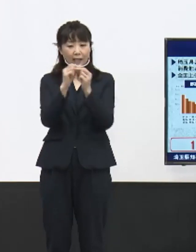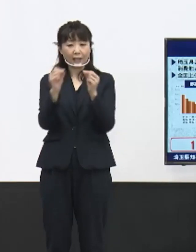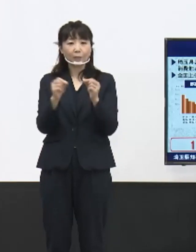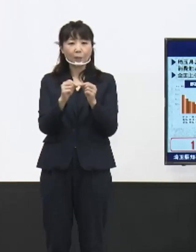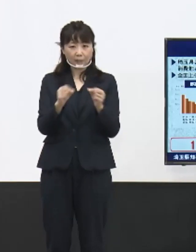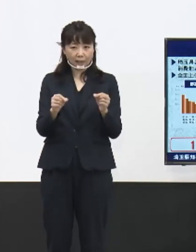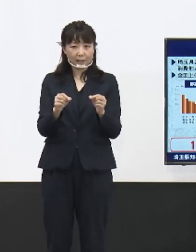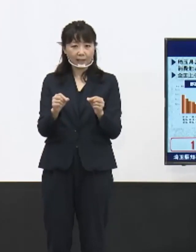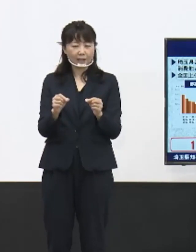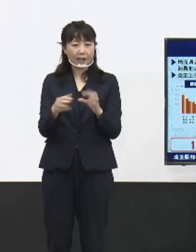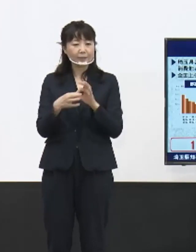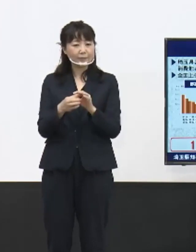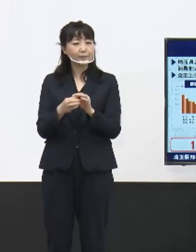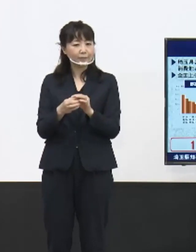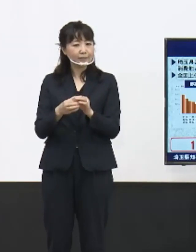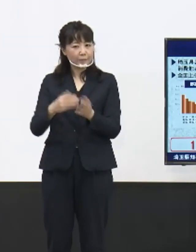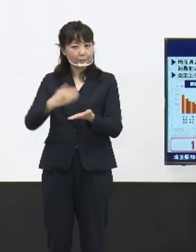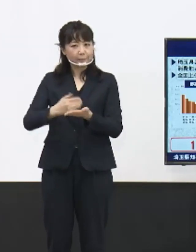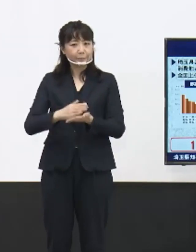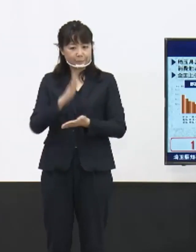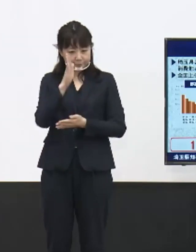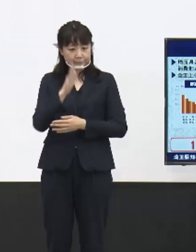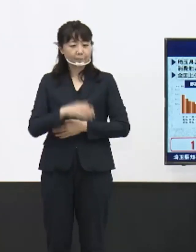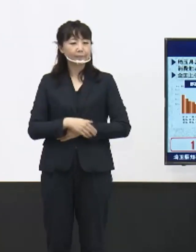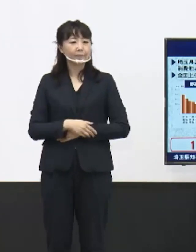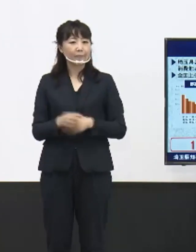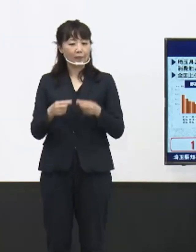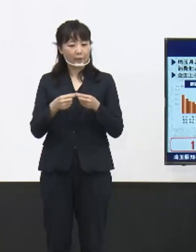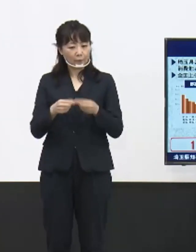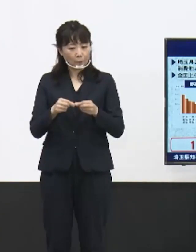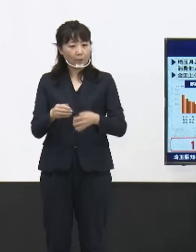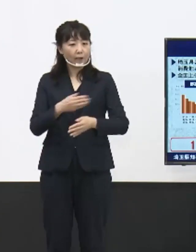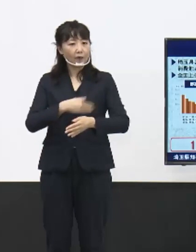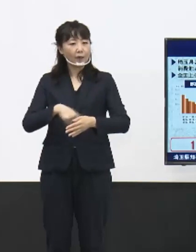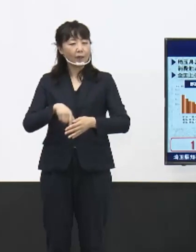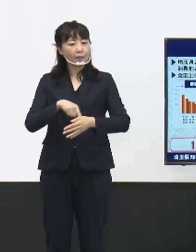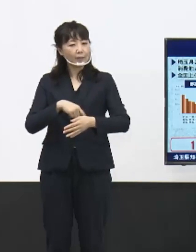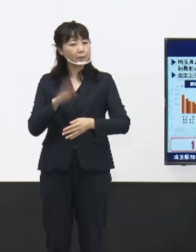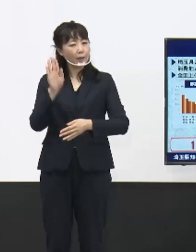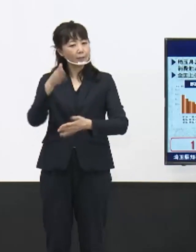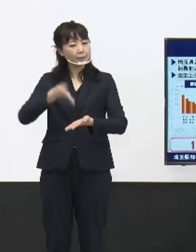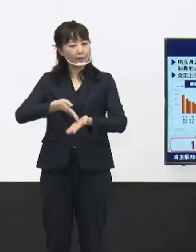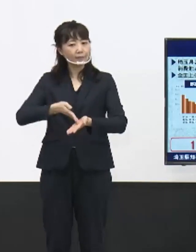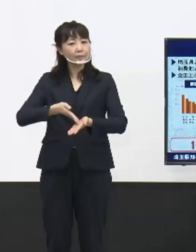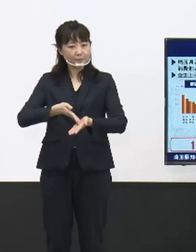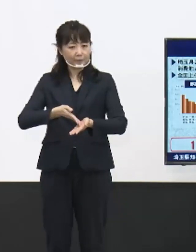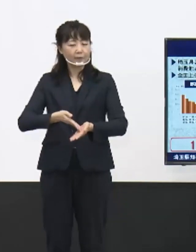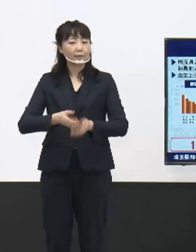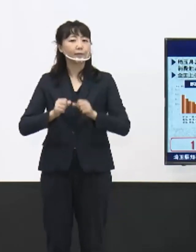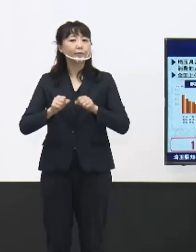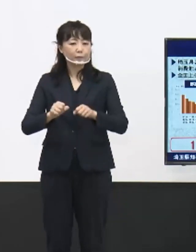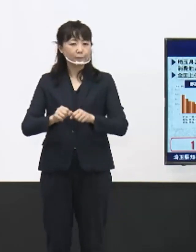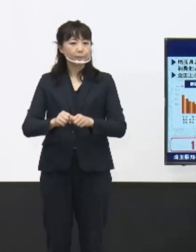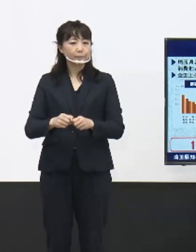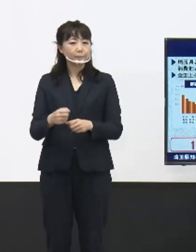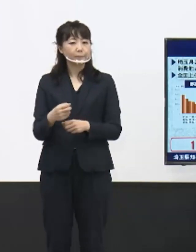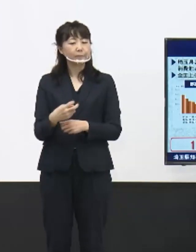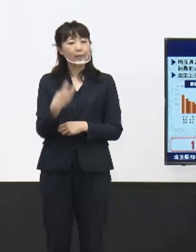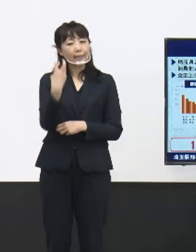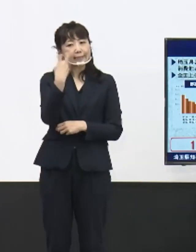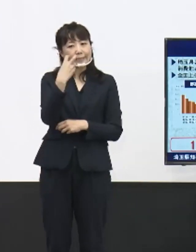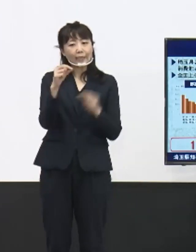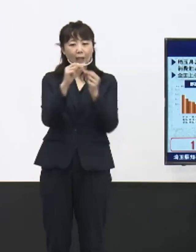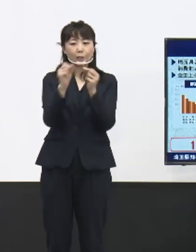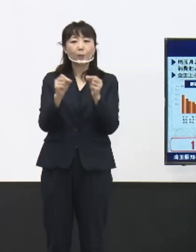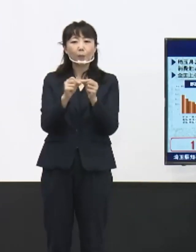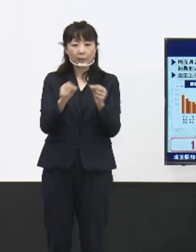います。 わかりました。実績、細かいところについては後ほど、事務方から答えをさせていただきますけれども、実証実験の結果